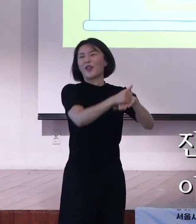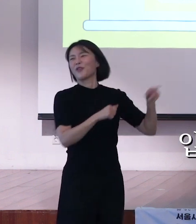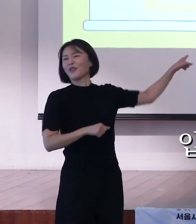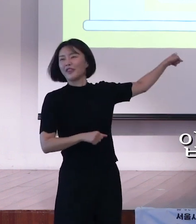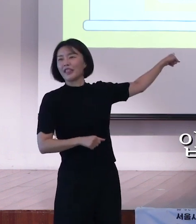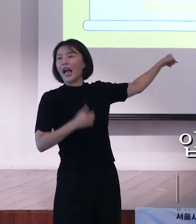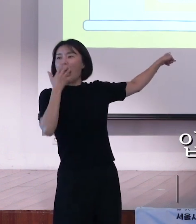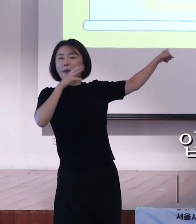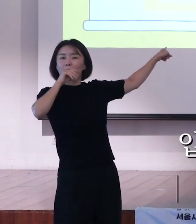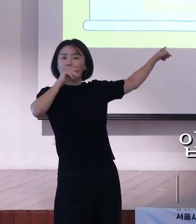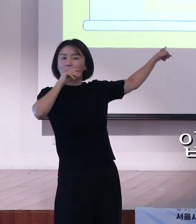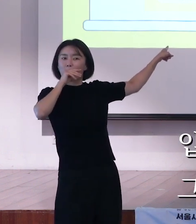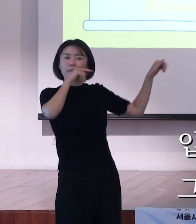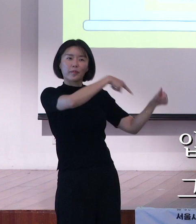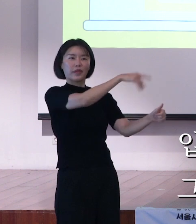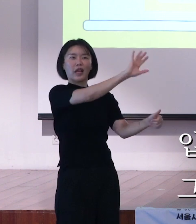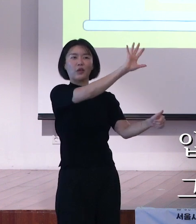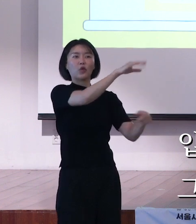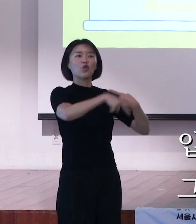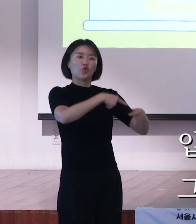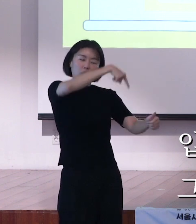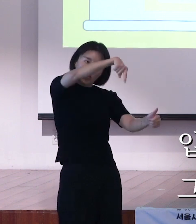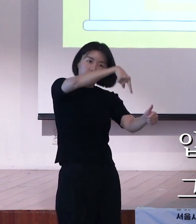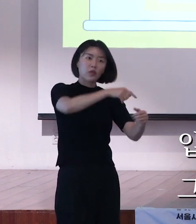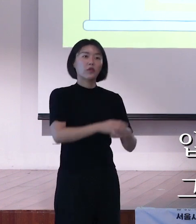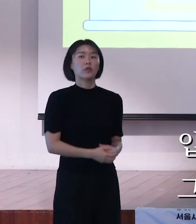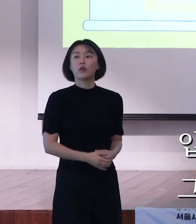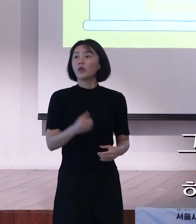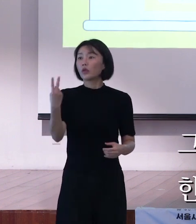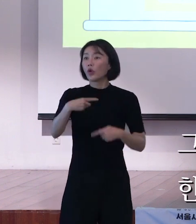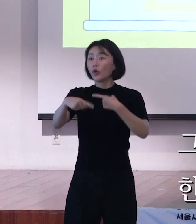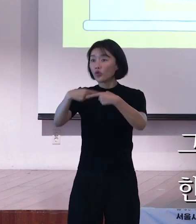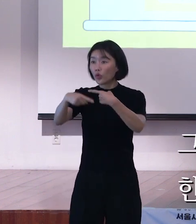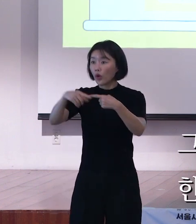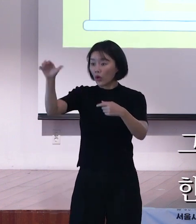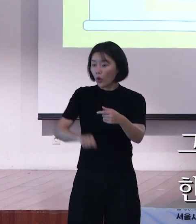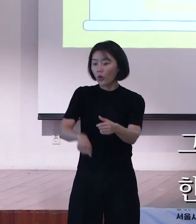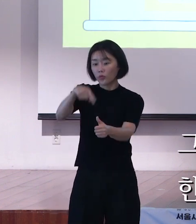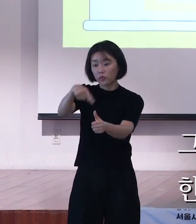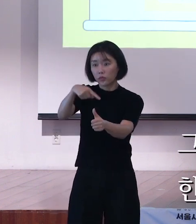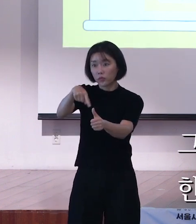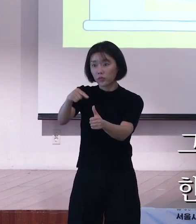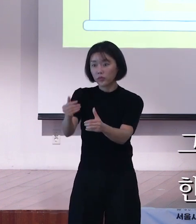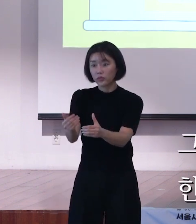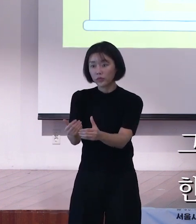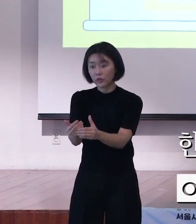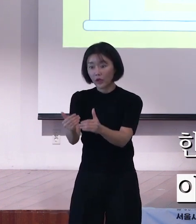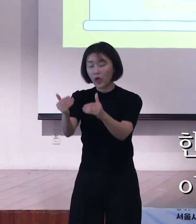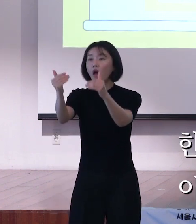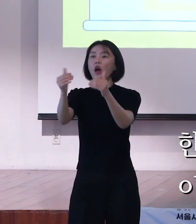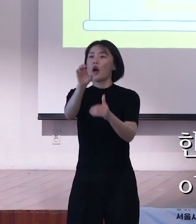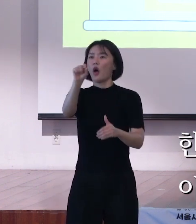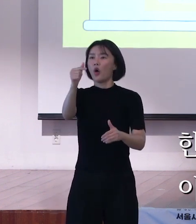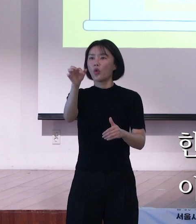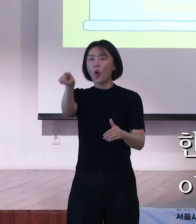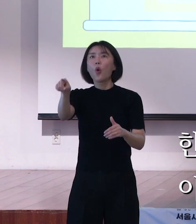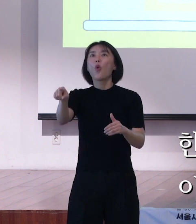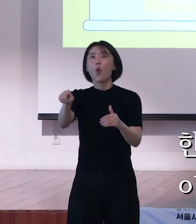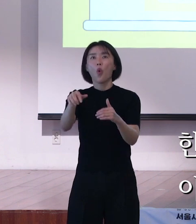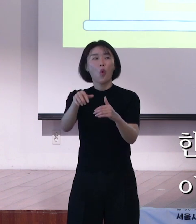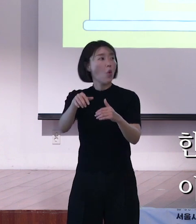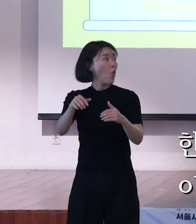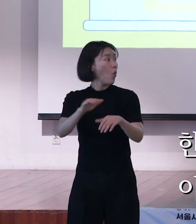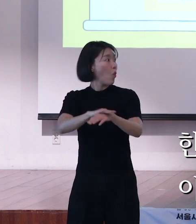결과입니다. 그리고 밑에는 수어를 통한 학습을 통해 언어 발달이 정상적으로 수행된